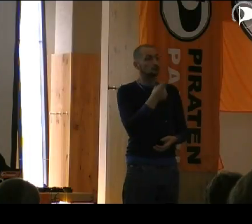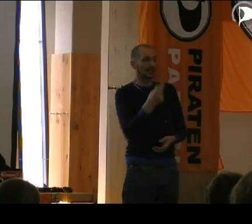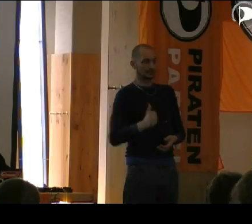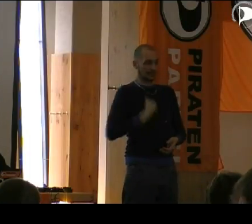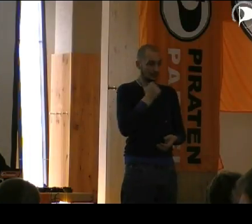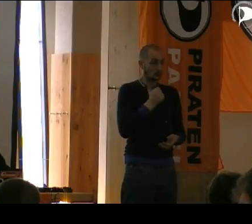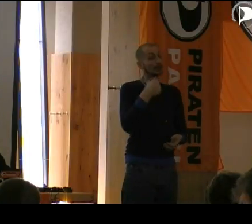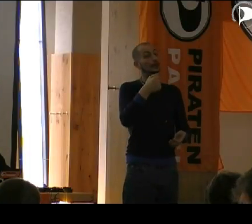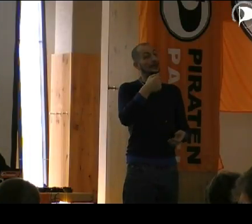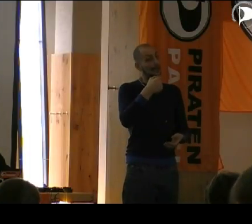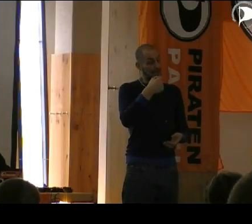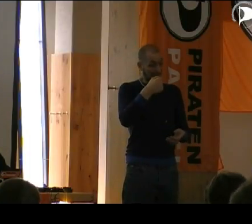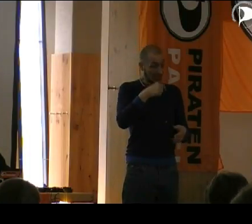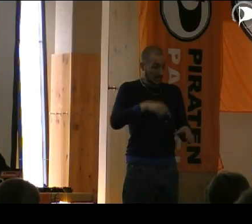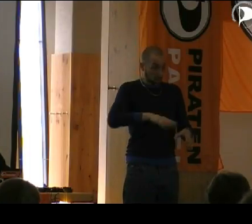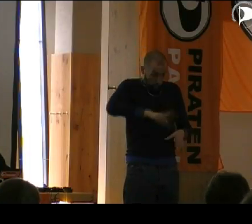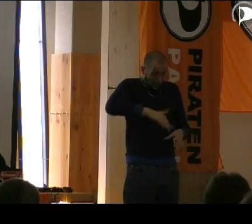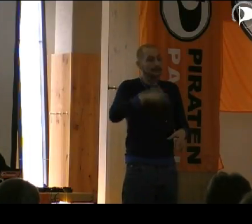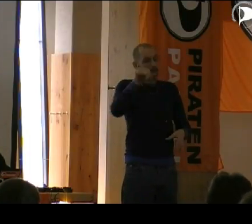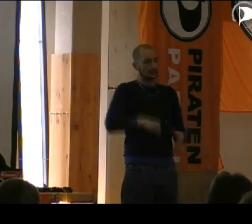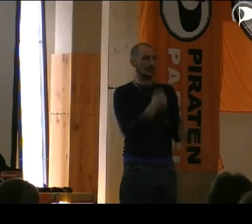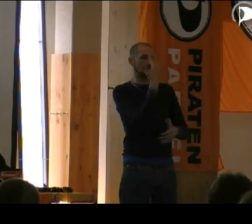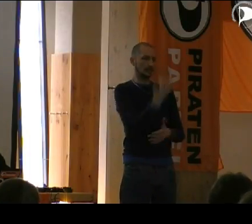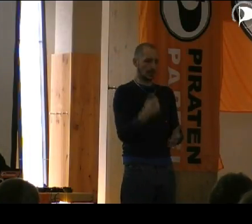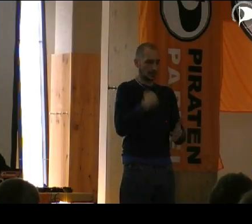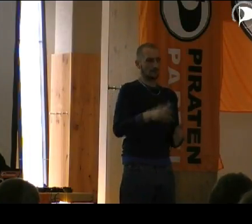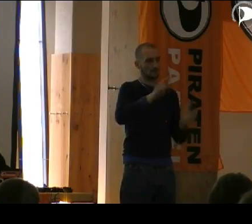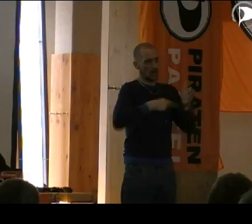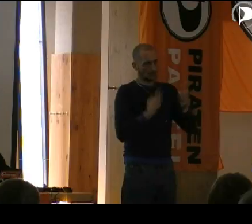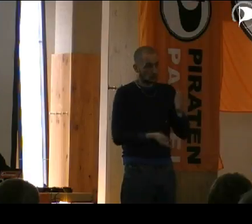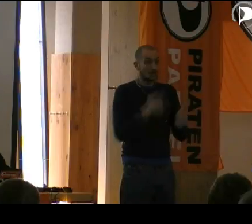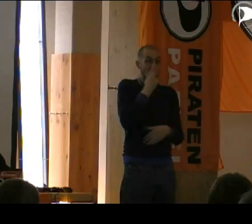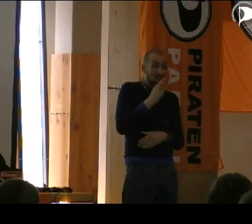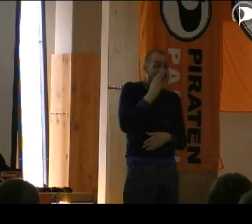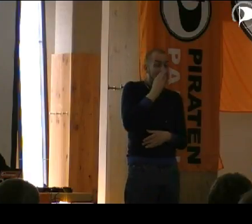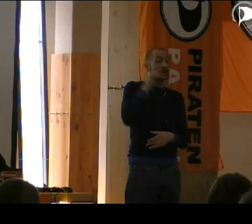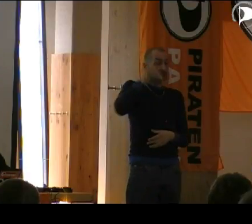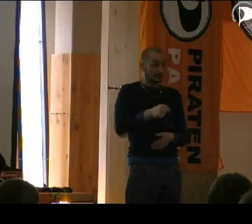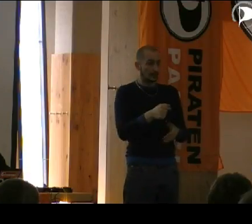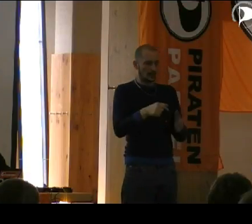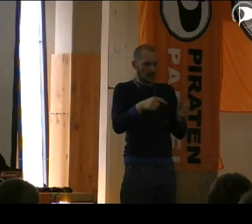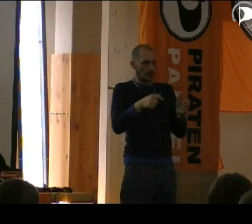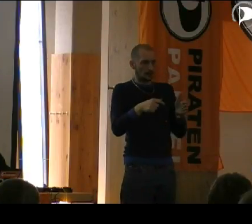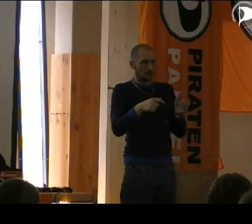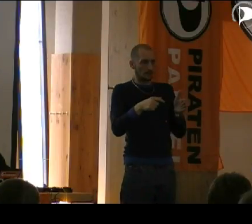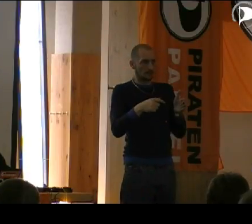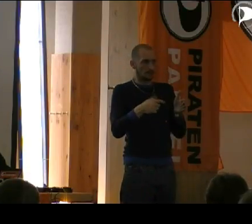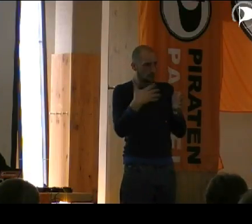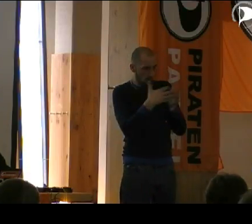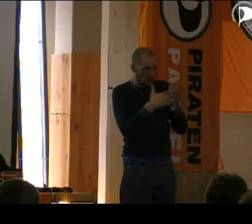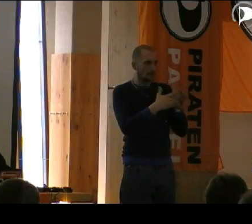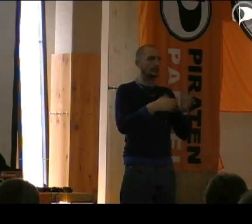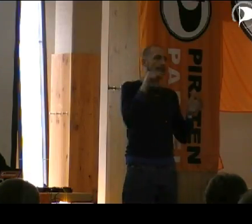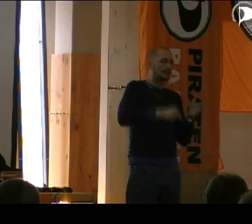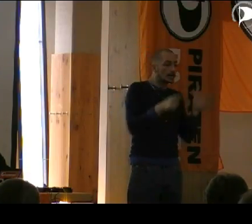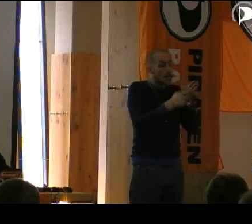bist du auch zu allen deutlich für die zahlen und dann muss ich mich verlassen auf denjenigen der die politik oder eine gebühr von belegen